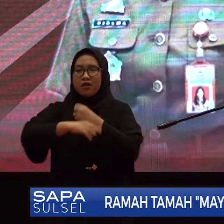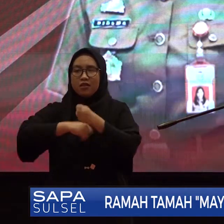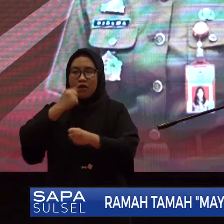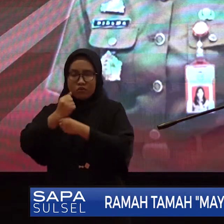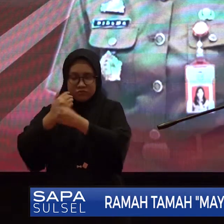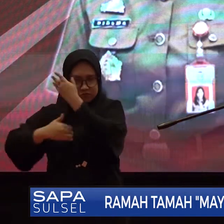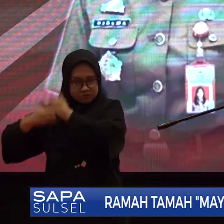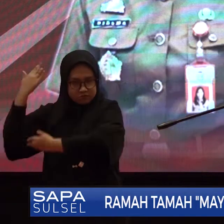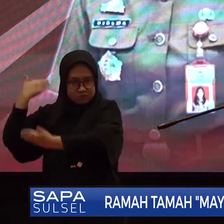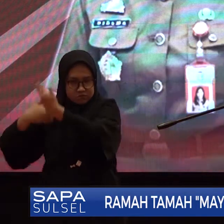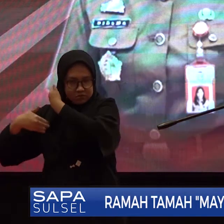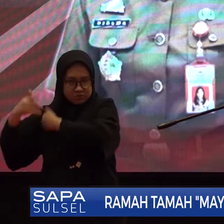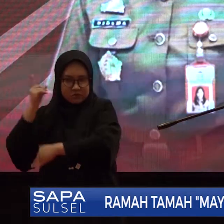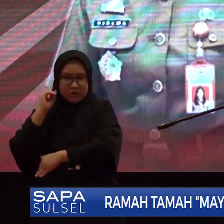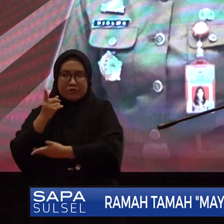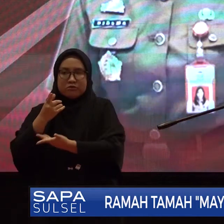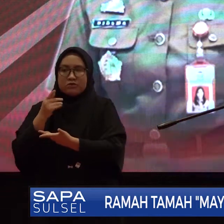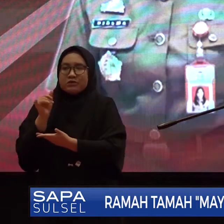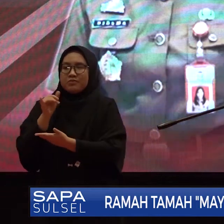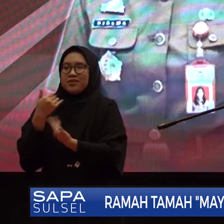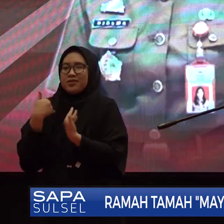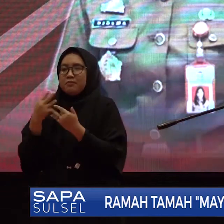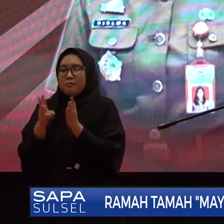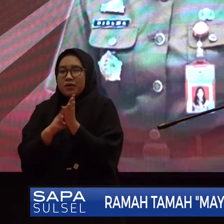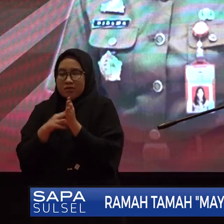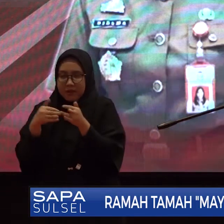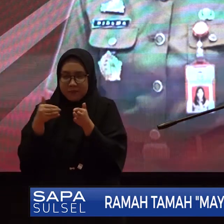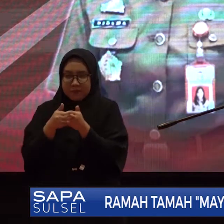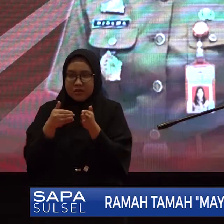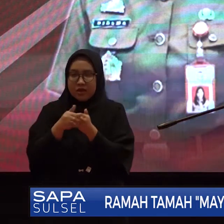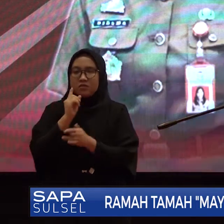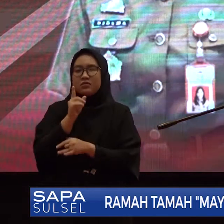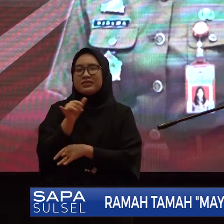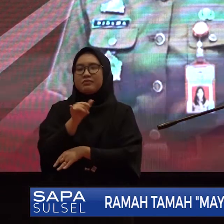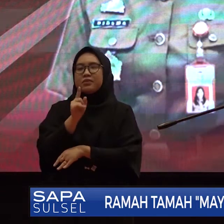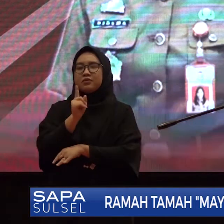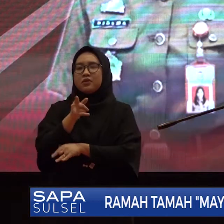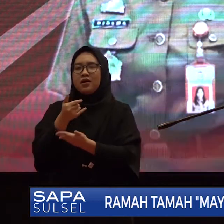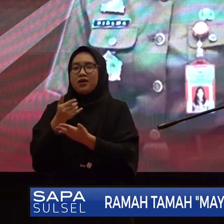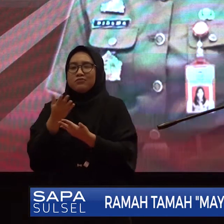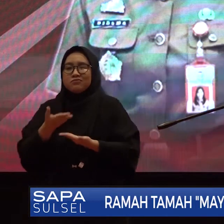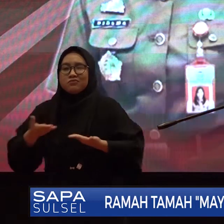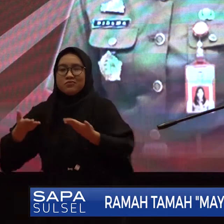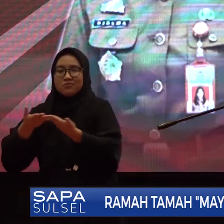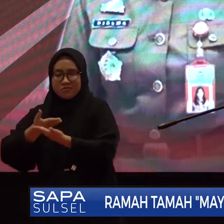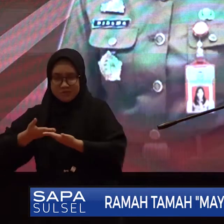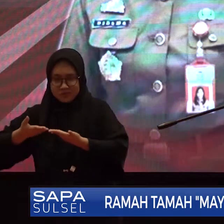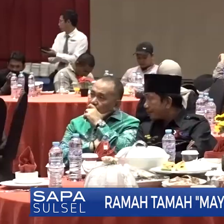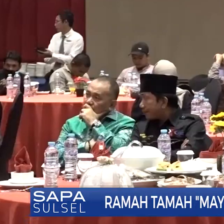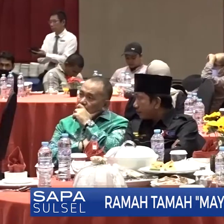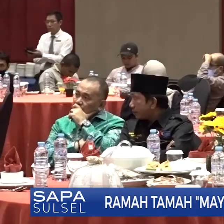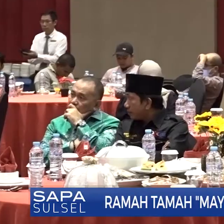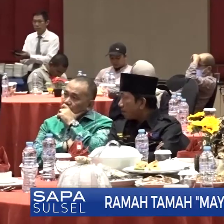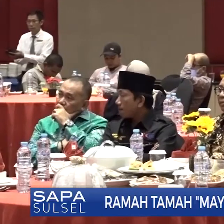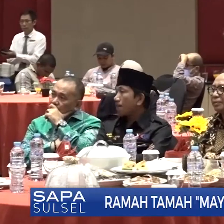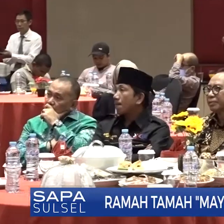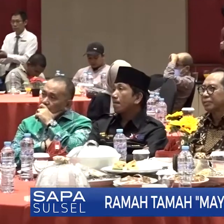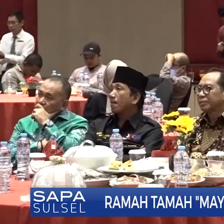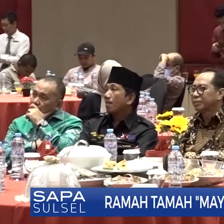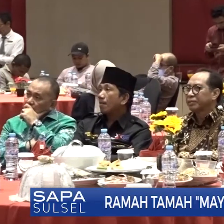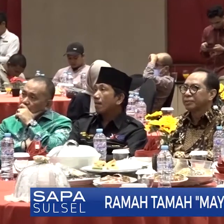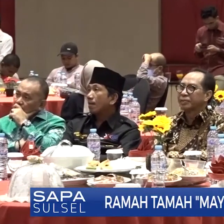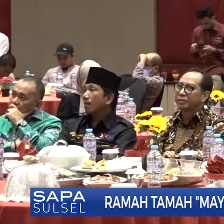belakangan ini mengalami cobaan yang cukup berat sebagaimana juga dengan kondisi pada sektor lain